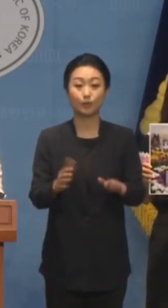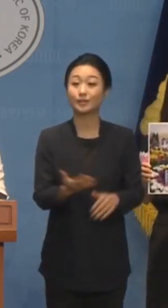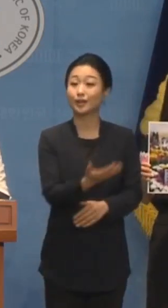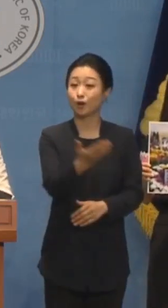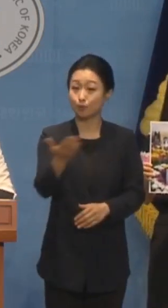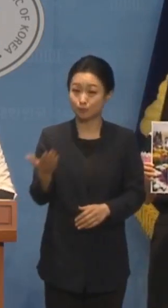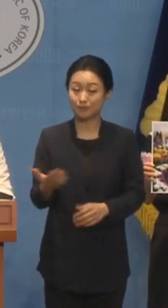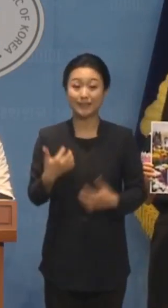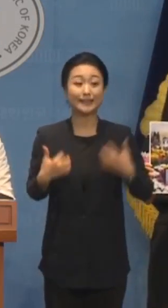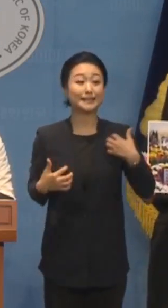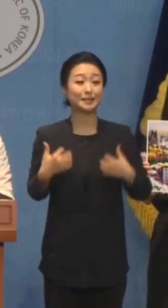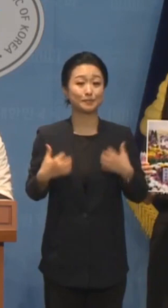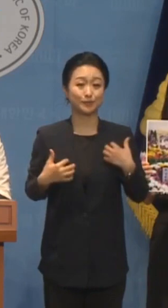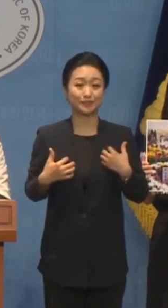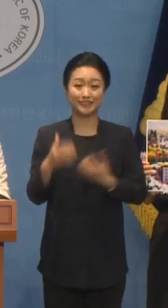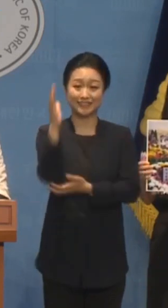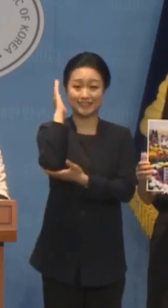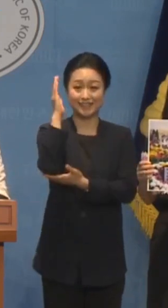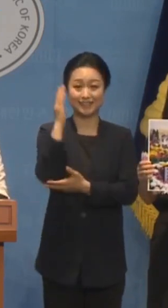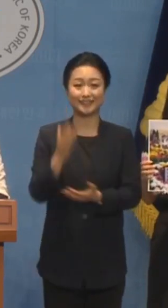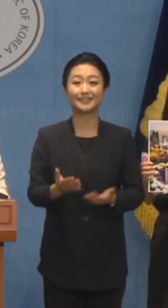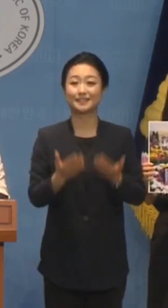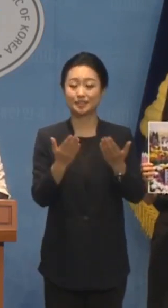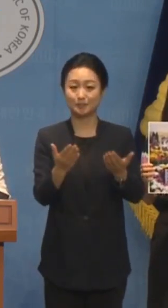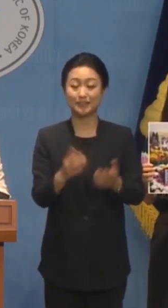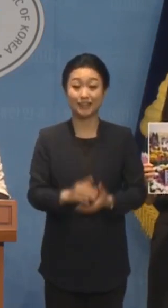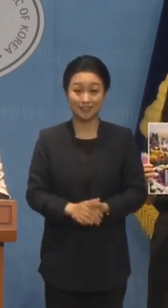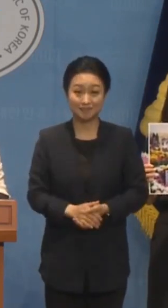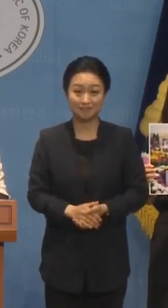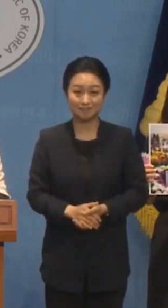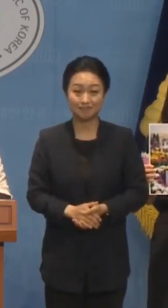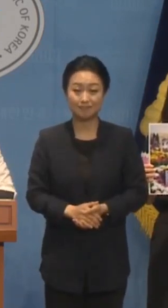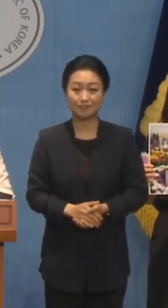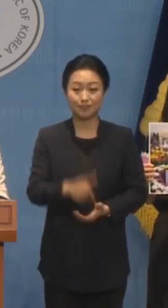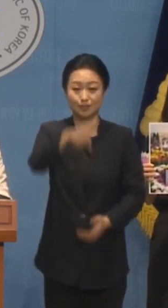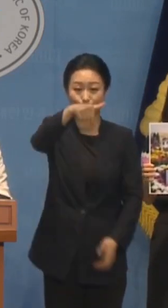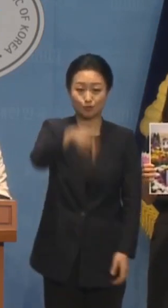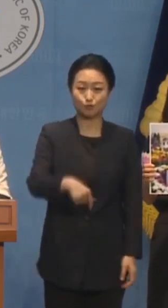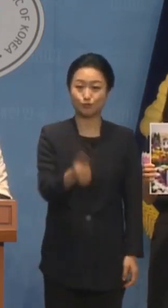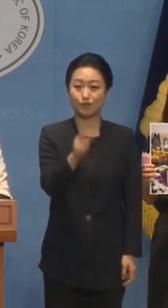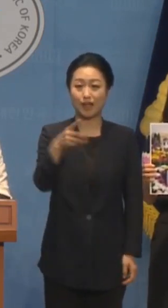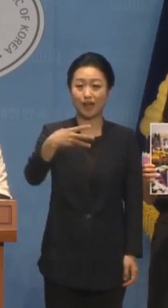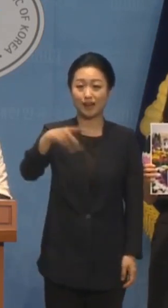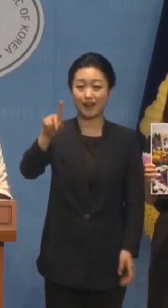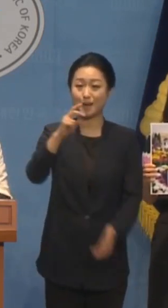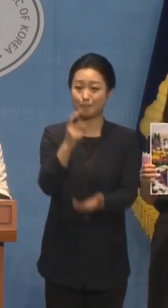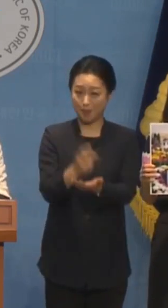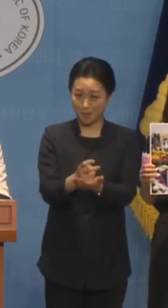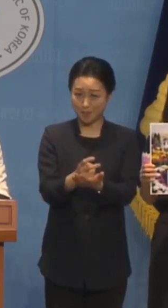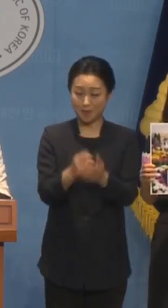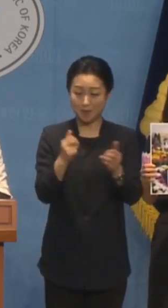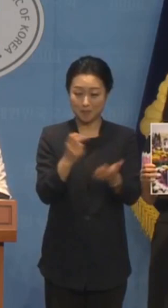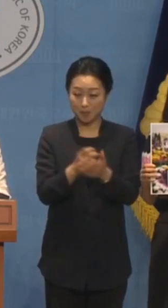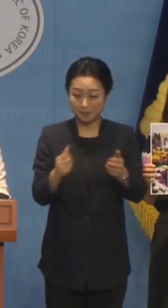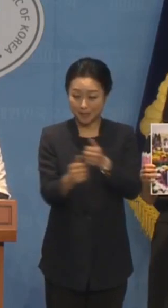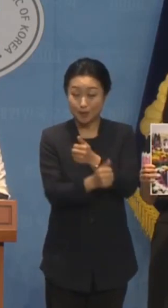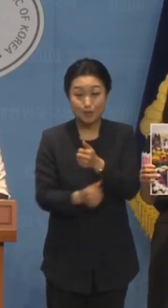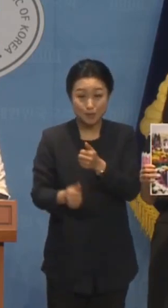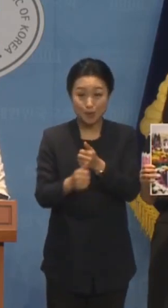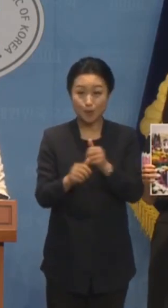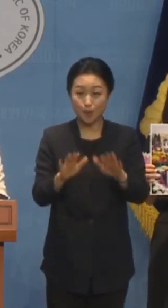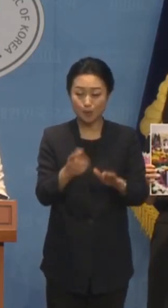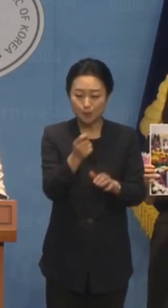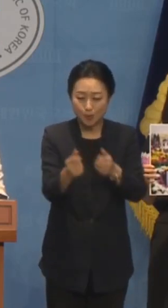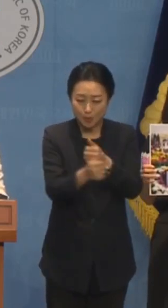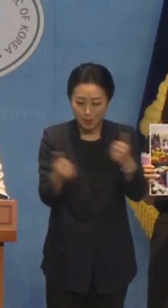여러분께 기쁜 소식을 전해드리러 왔습니다. 드디어 구하라법이 국회 법사위 오늘